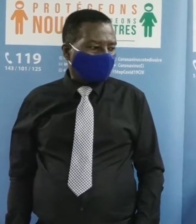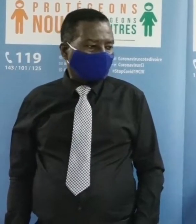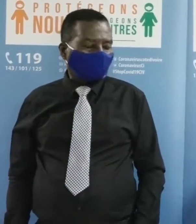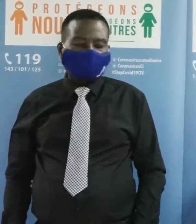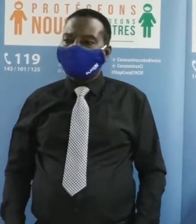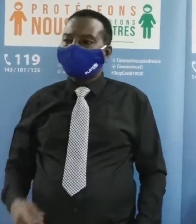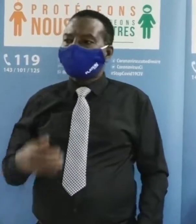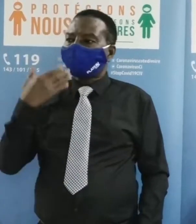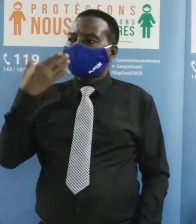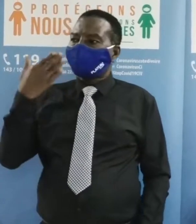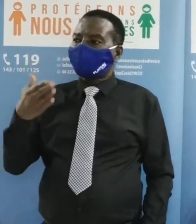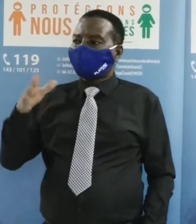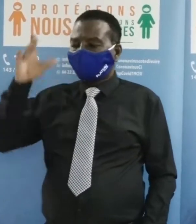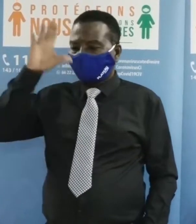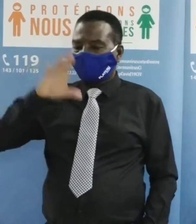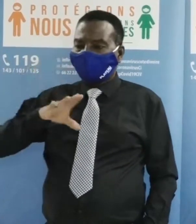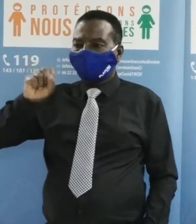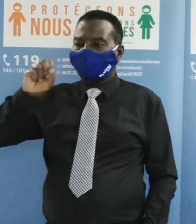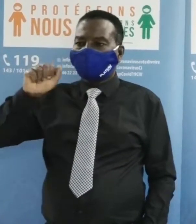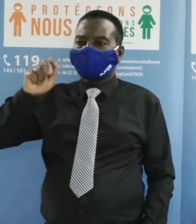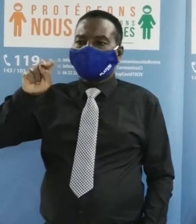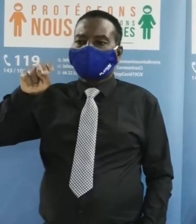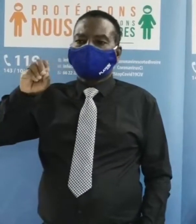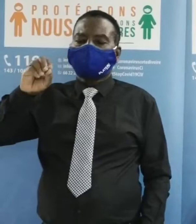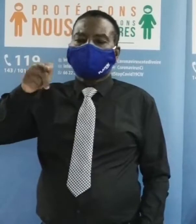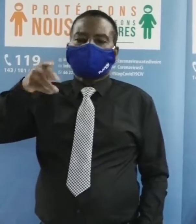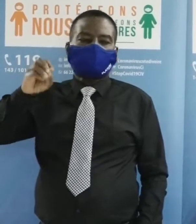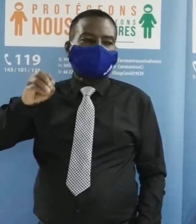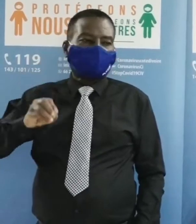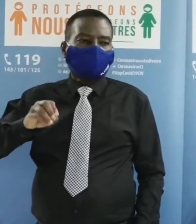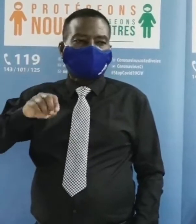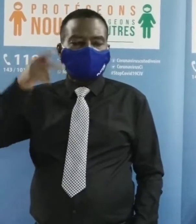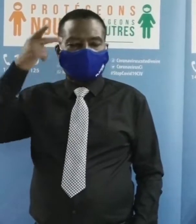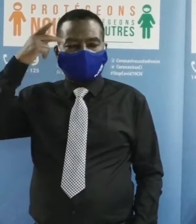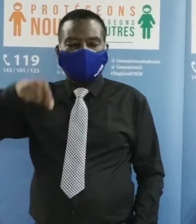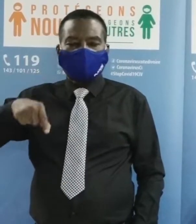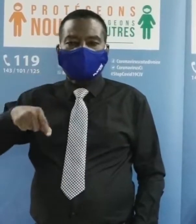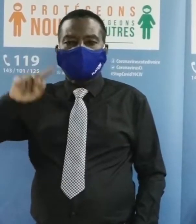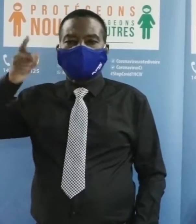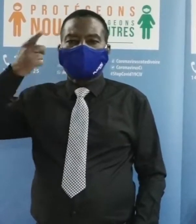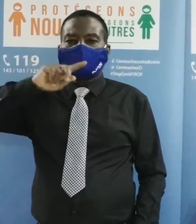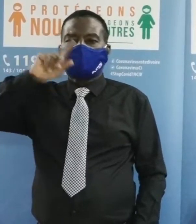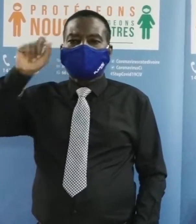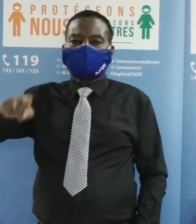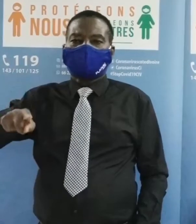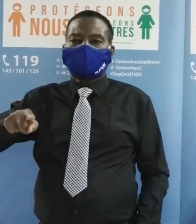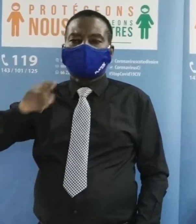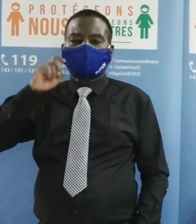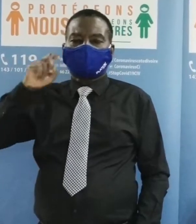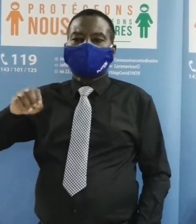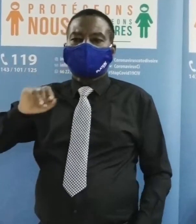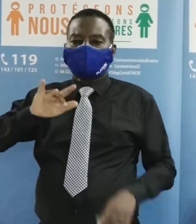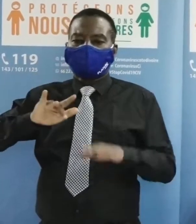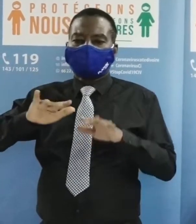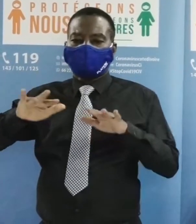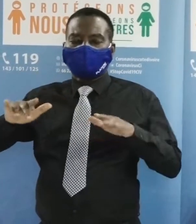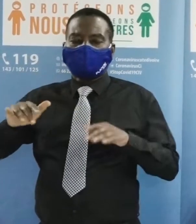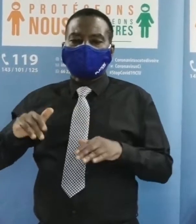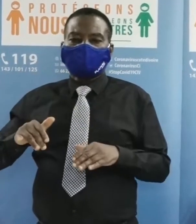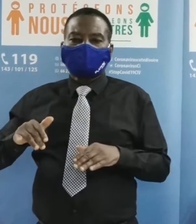merci monsieur sanogo je manque la première question c'était la question d'un internaute